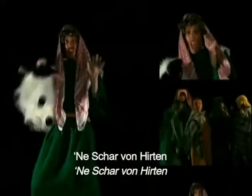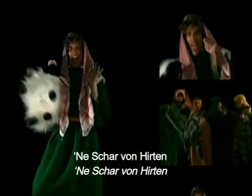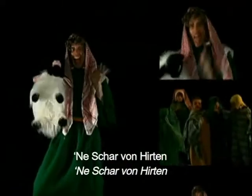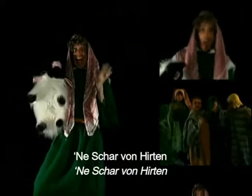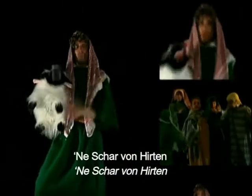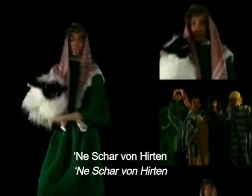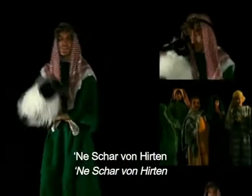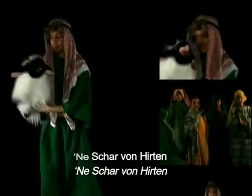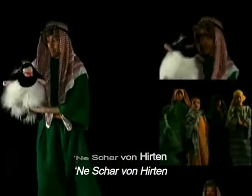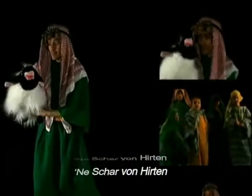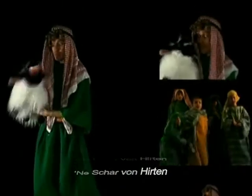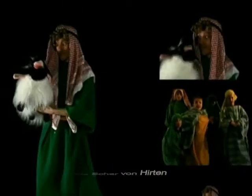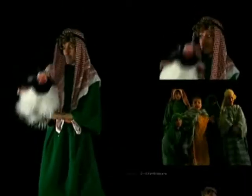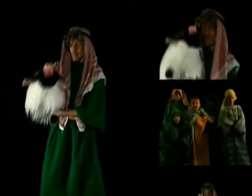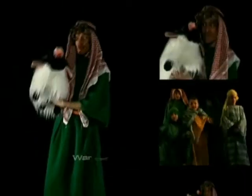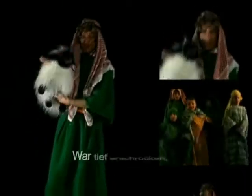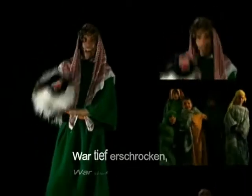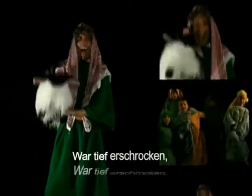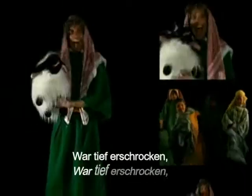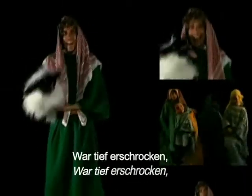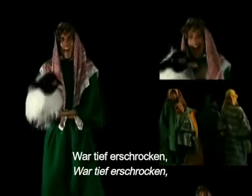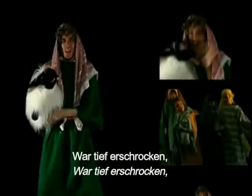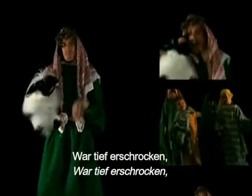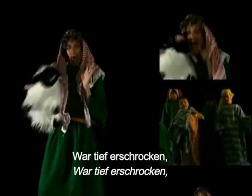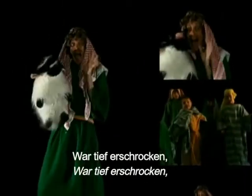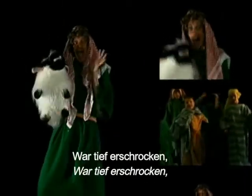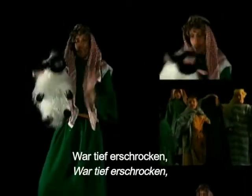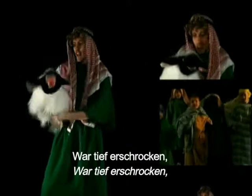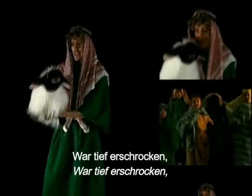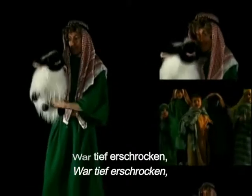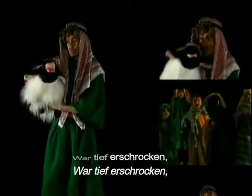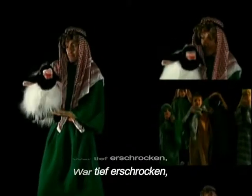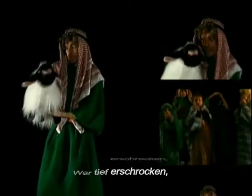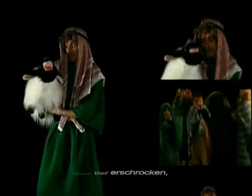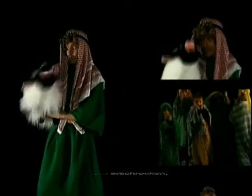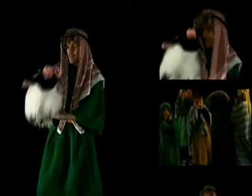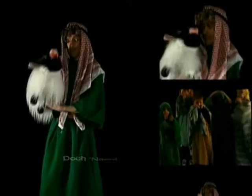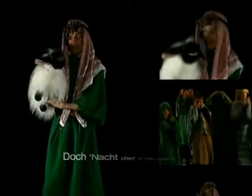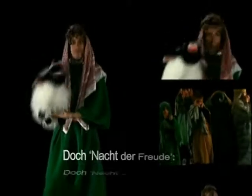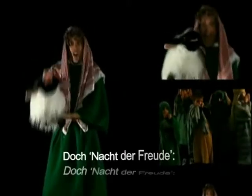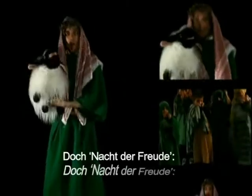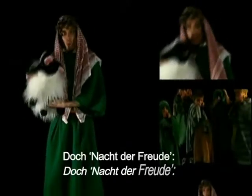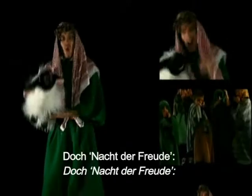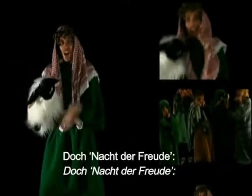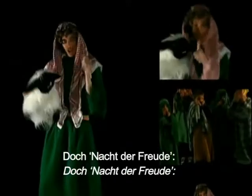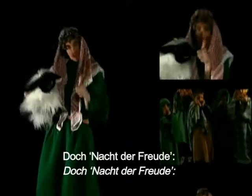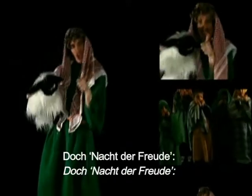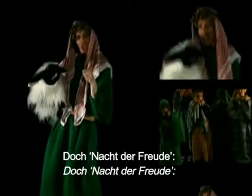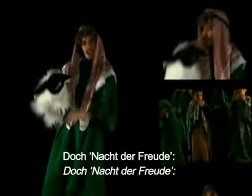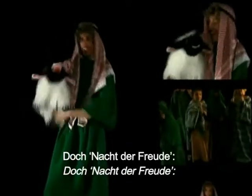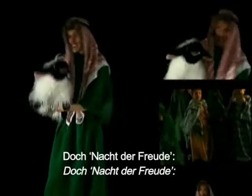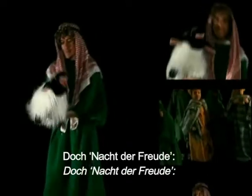von Hirten war tief erschrocken, doch nach der